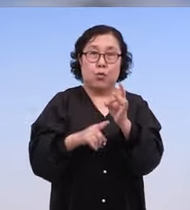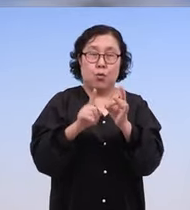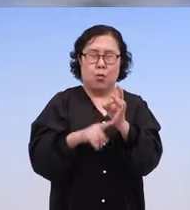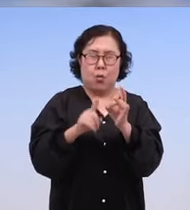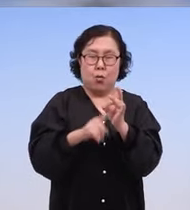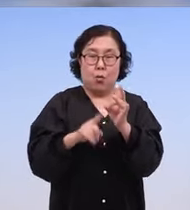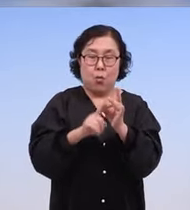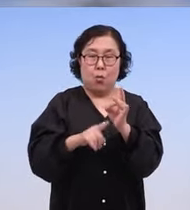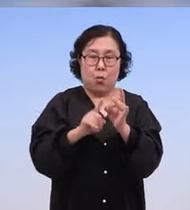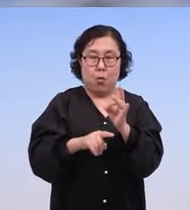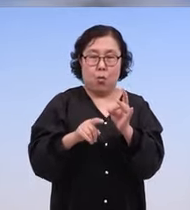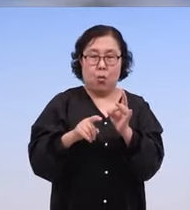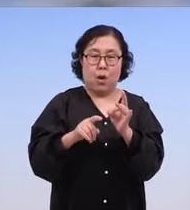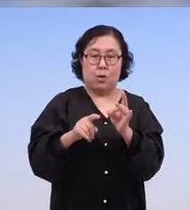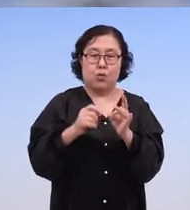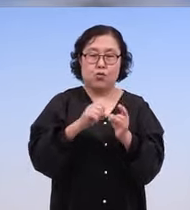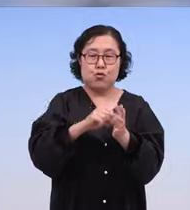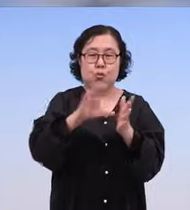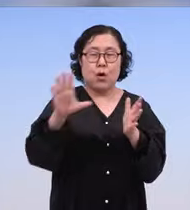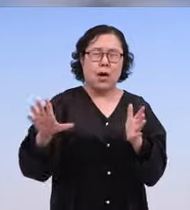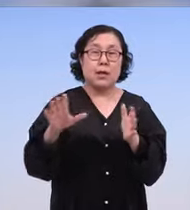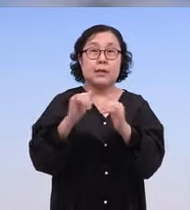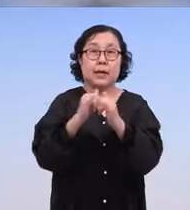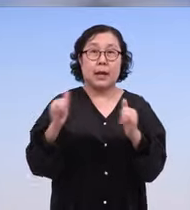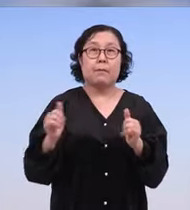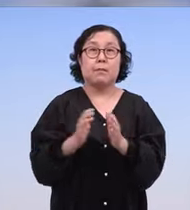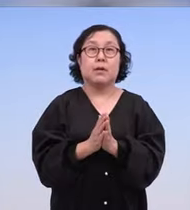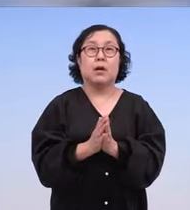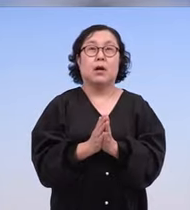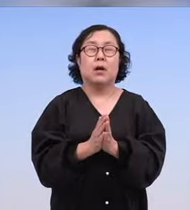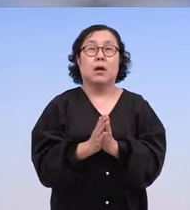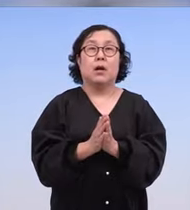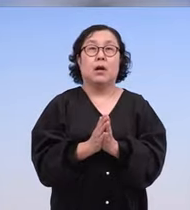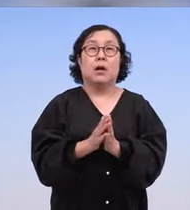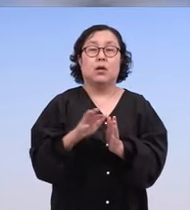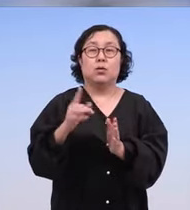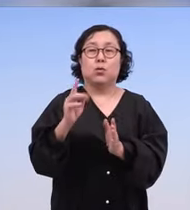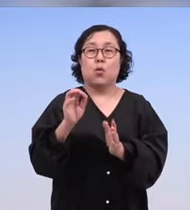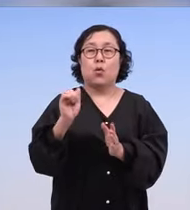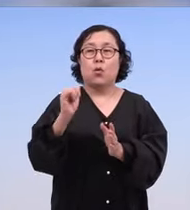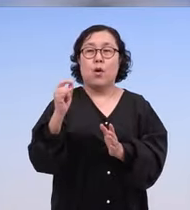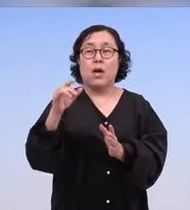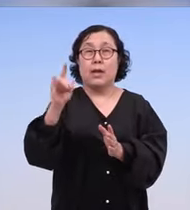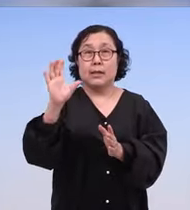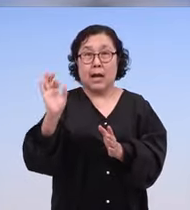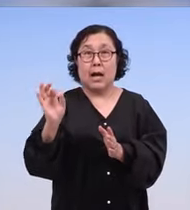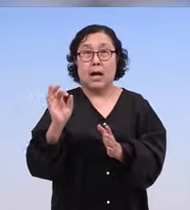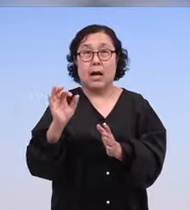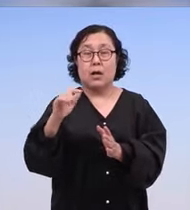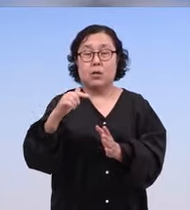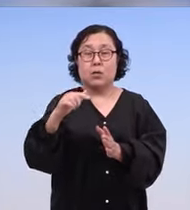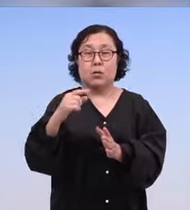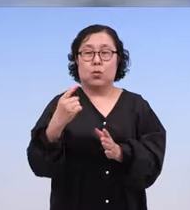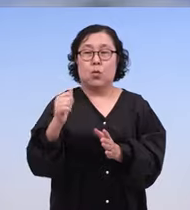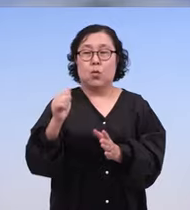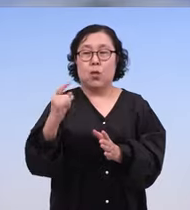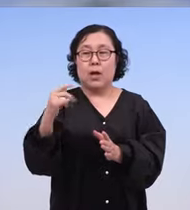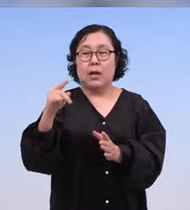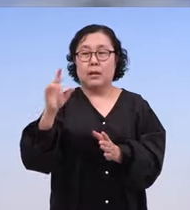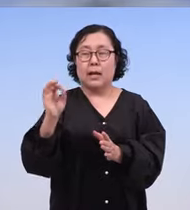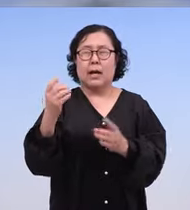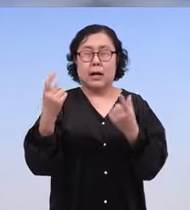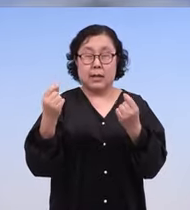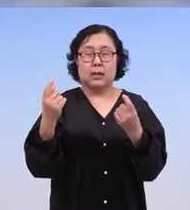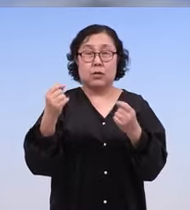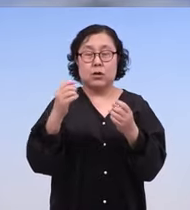불교계에서는 꽤 이름이 알려진 유명한 분인 것 같아요. 우리로 치면 뭐 총회장이나 노회장이나 뭐 이런 아주 중요한